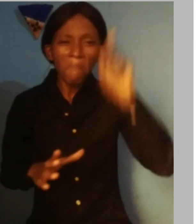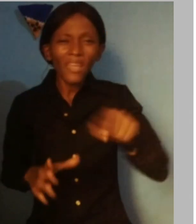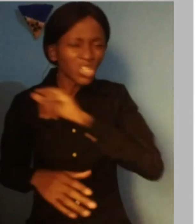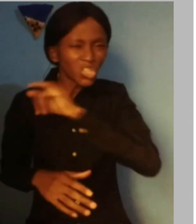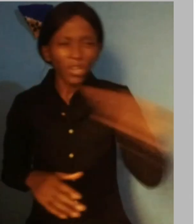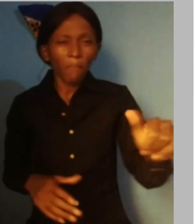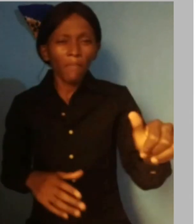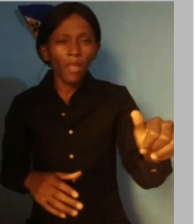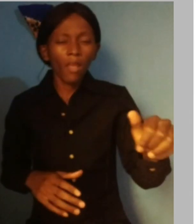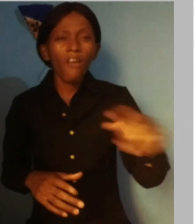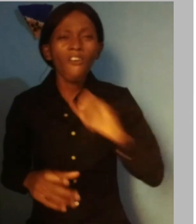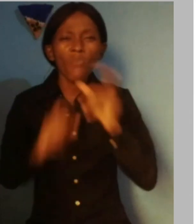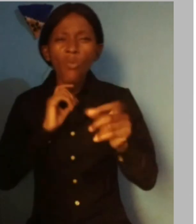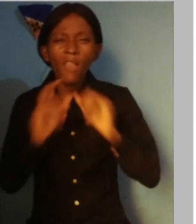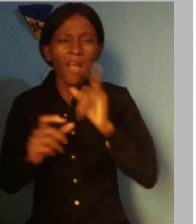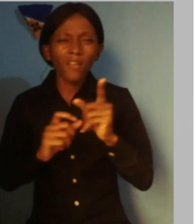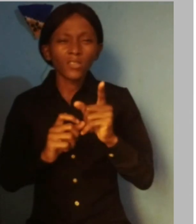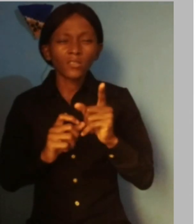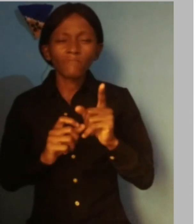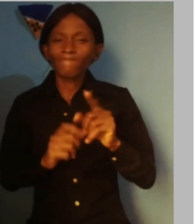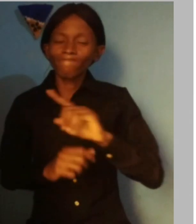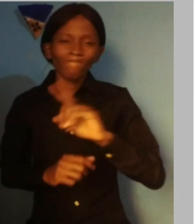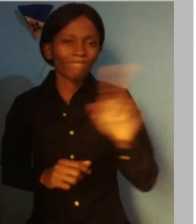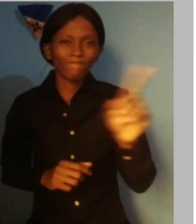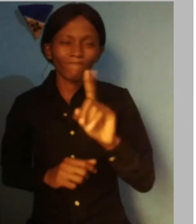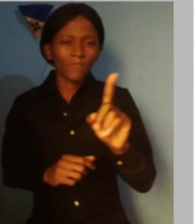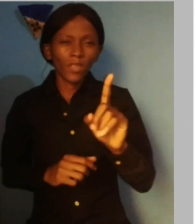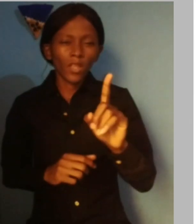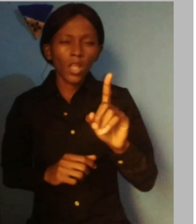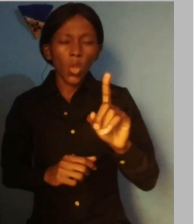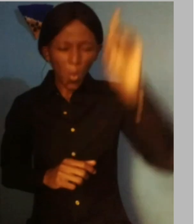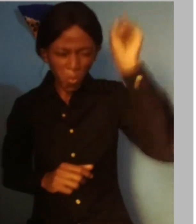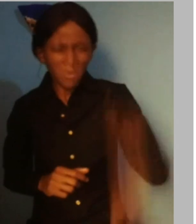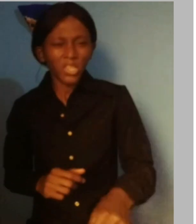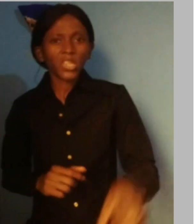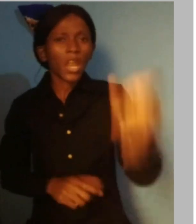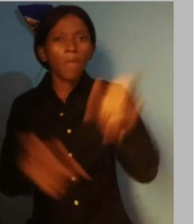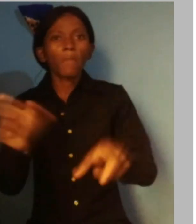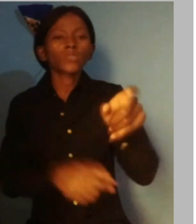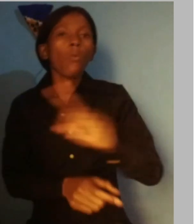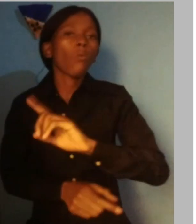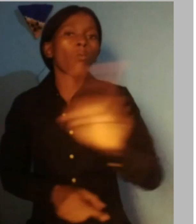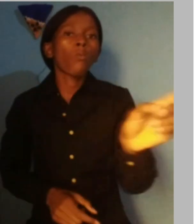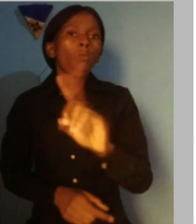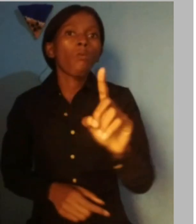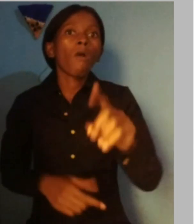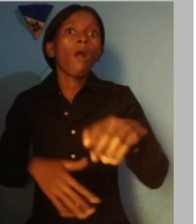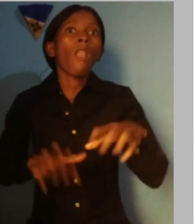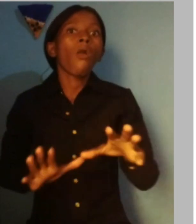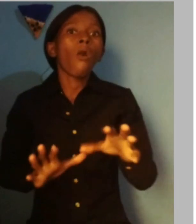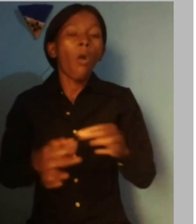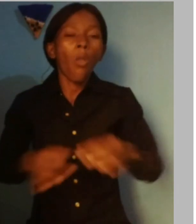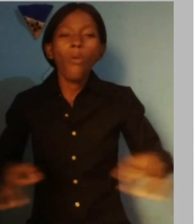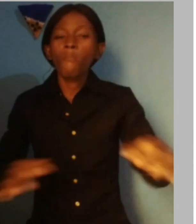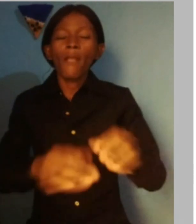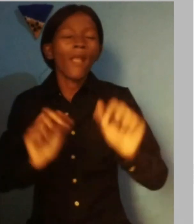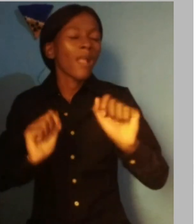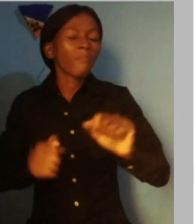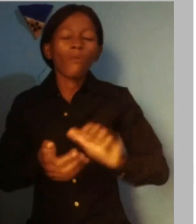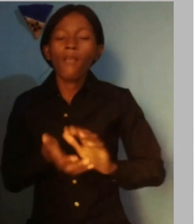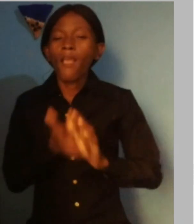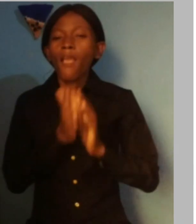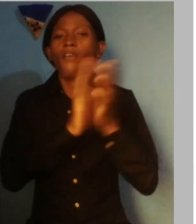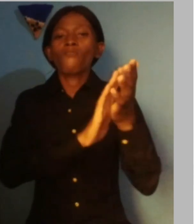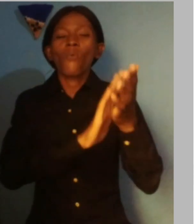la violence, quel que soit le cas. Ainsi, le pays peut prospérer dans